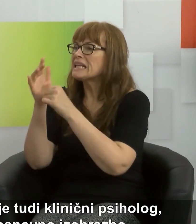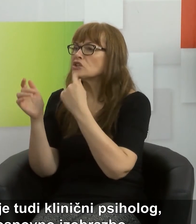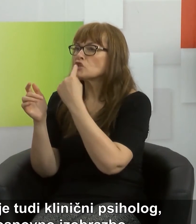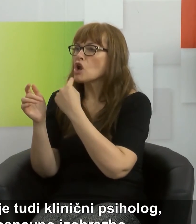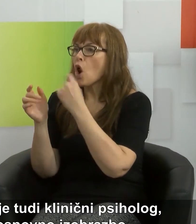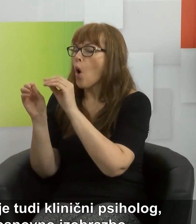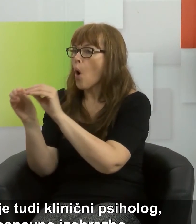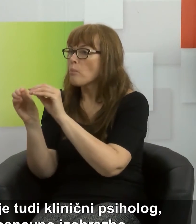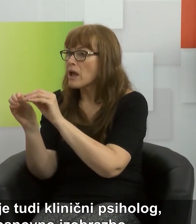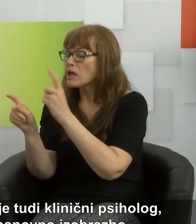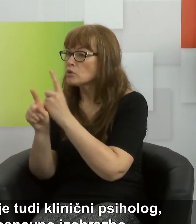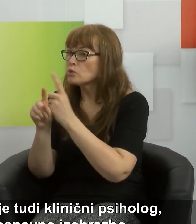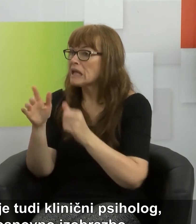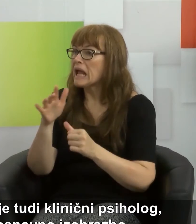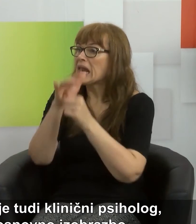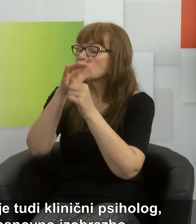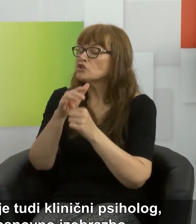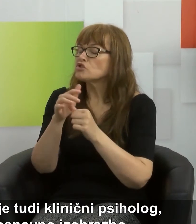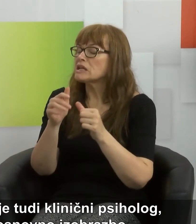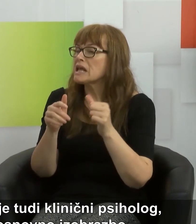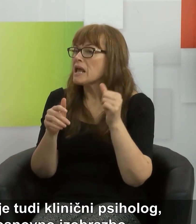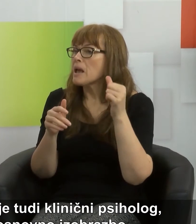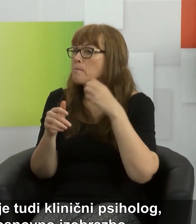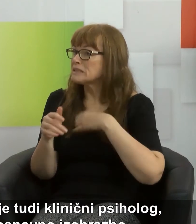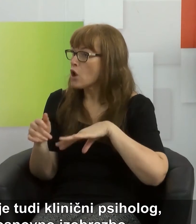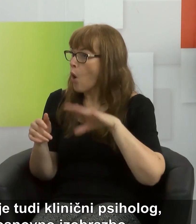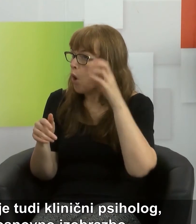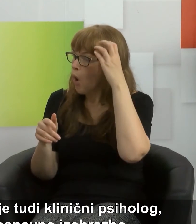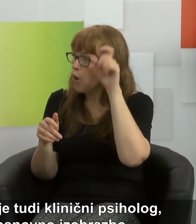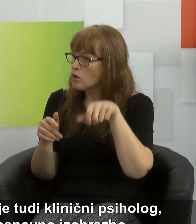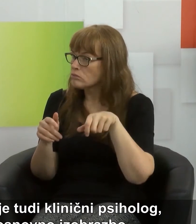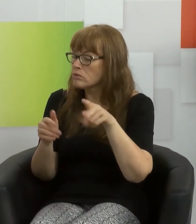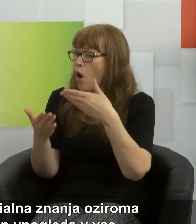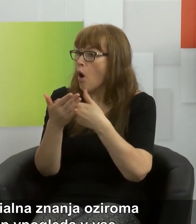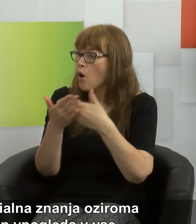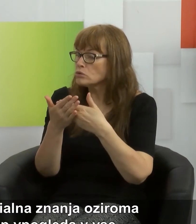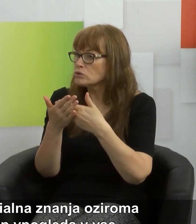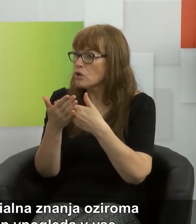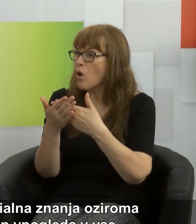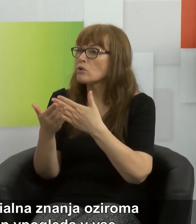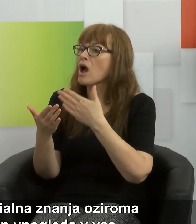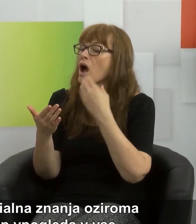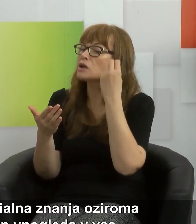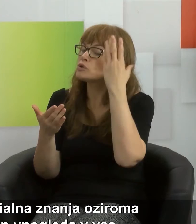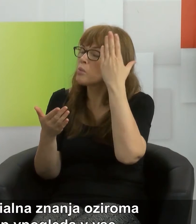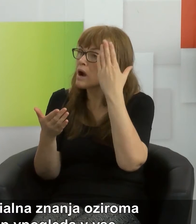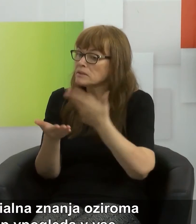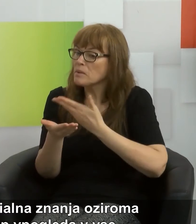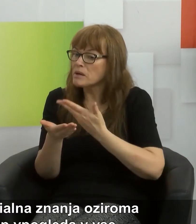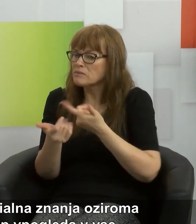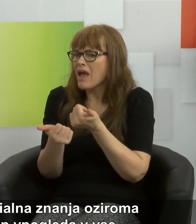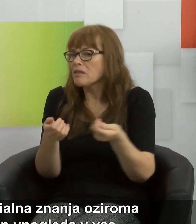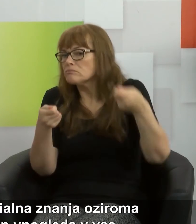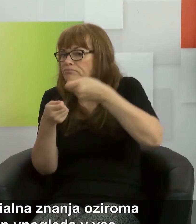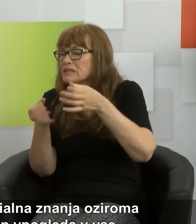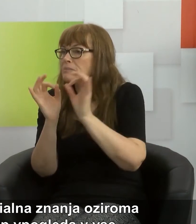logoped je tudi klinični psiholog, se pravi na njihovo osnovno izobrazbo se pridobijo neka specialna